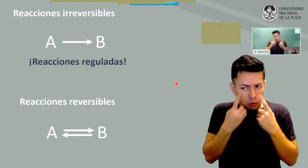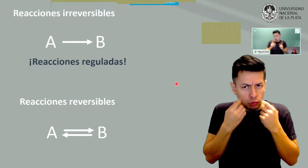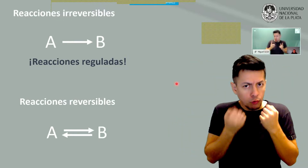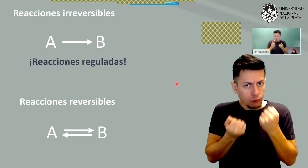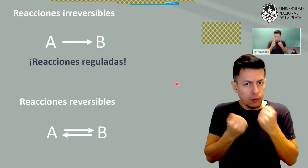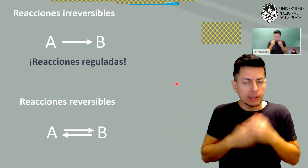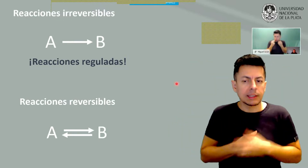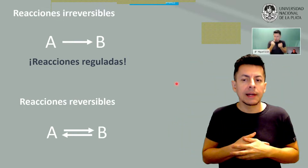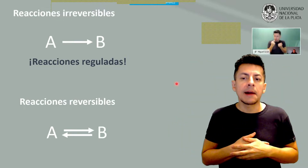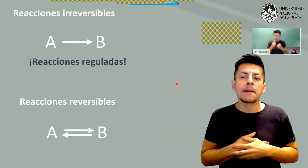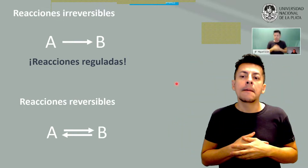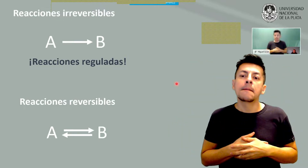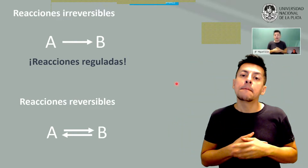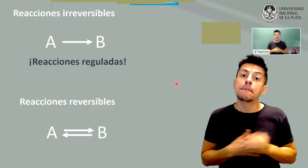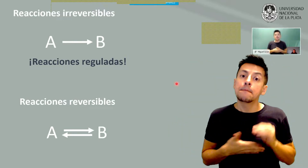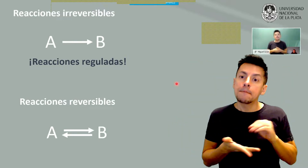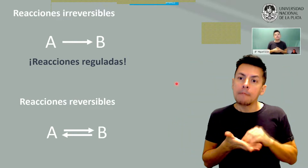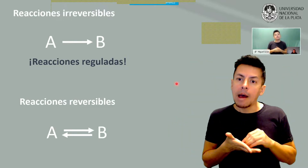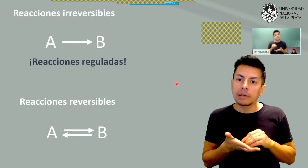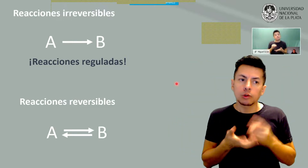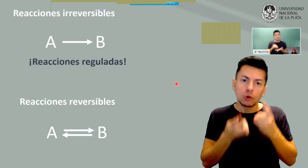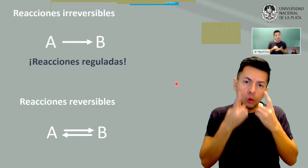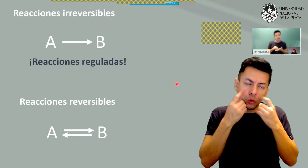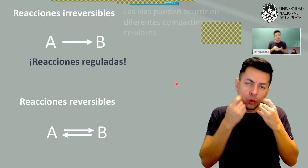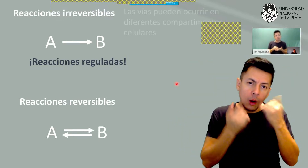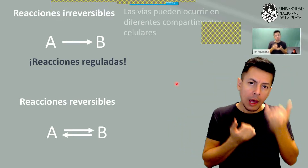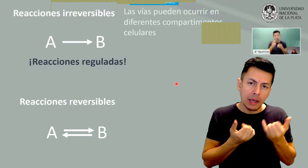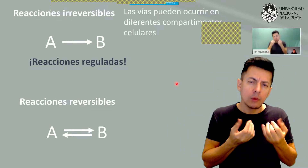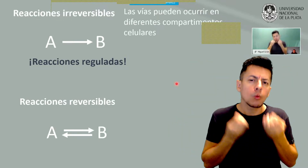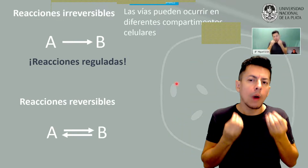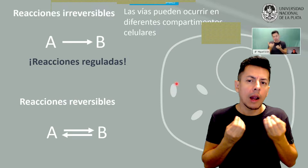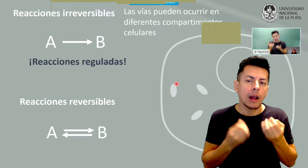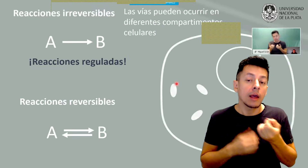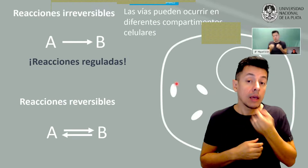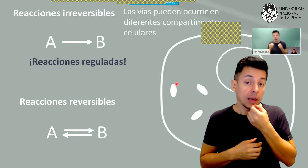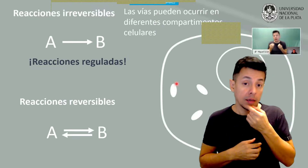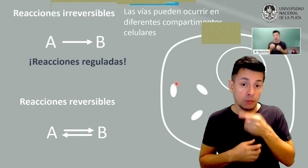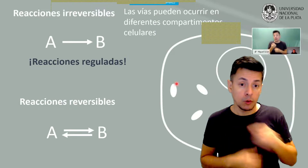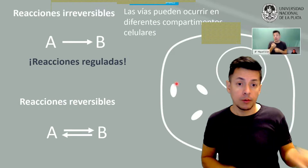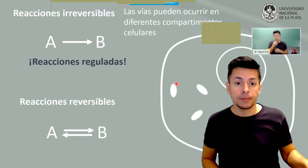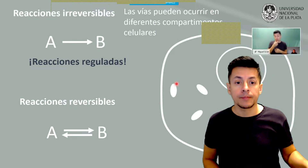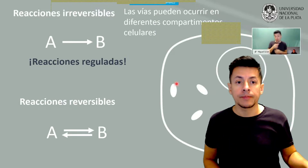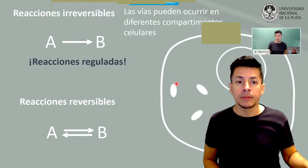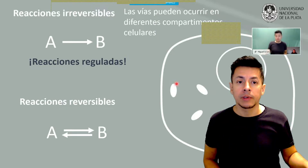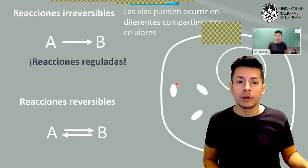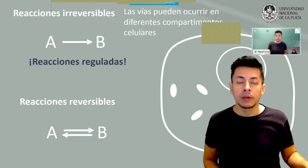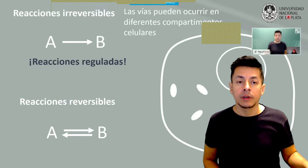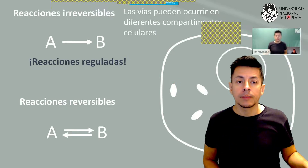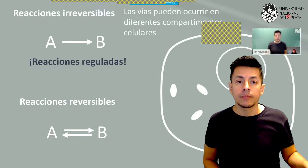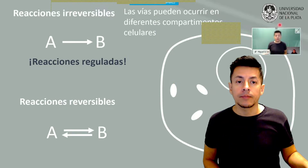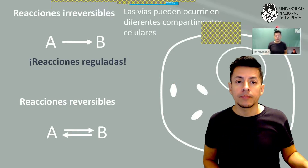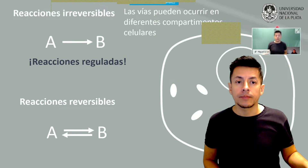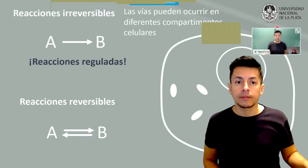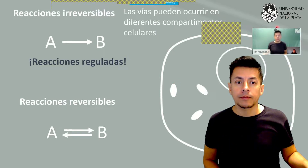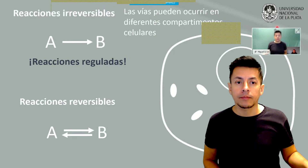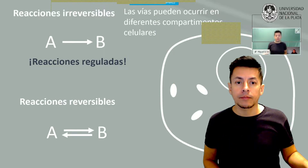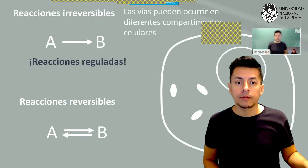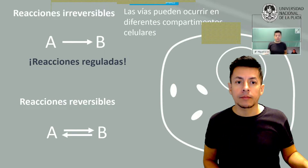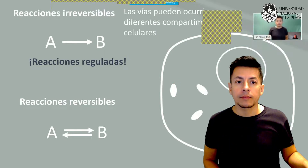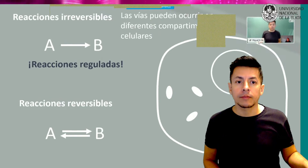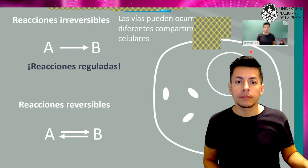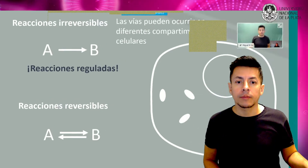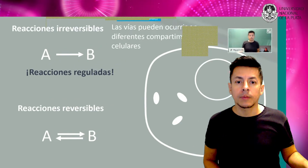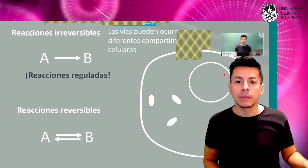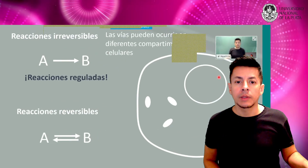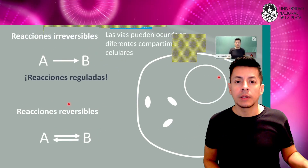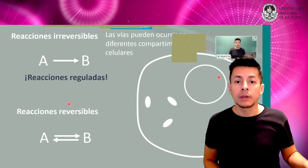el metabolismo o las reacciones químicas en la célula. Por ejemplo, las vías metabólicas o las reacciones